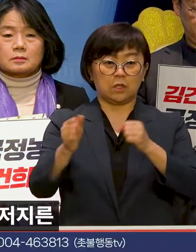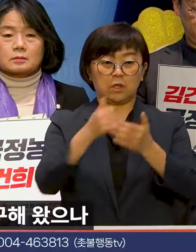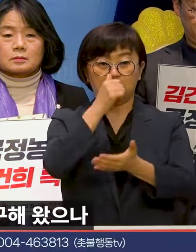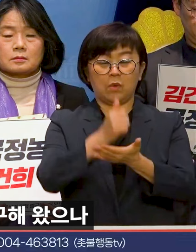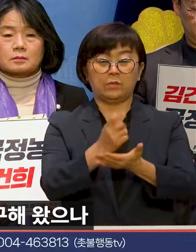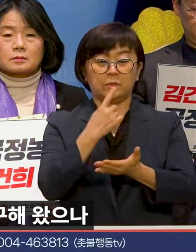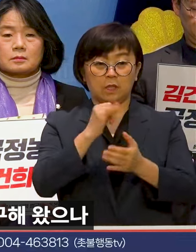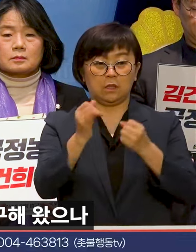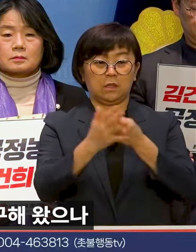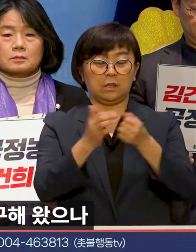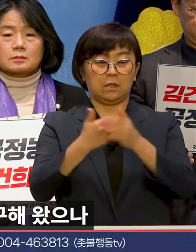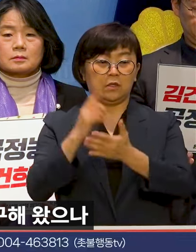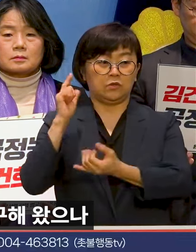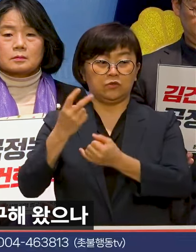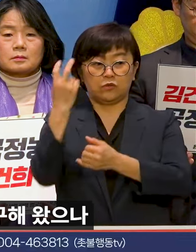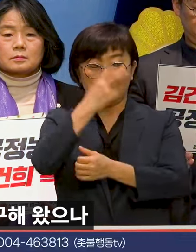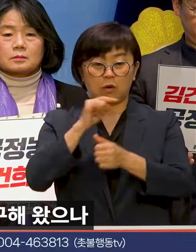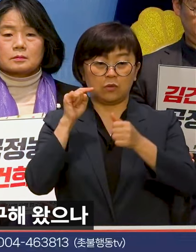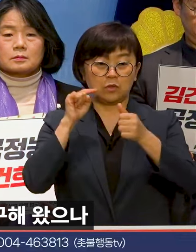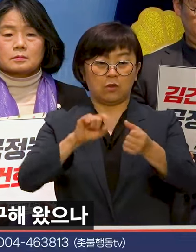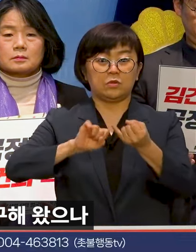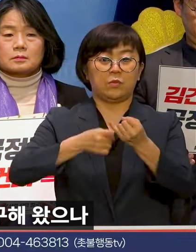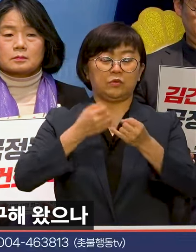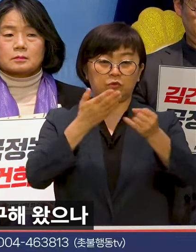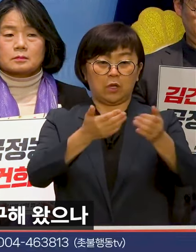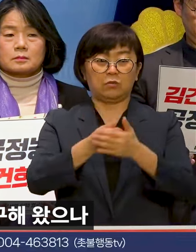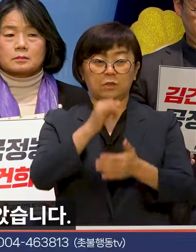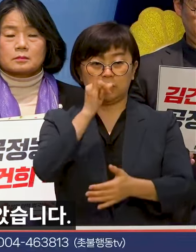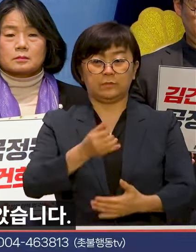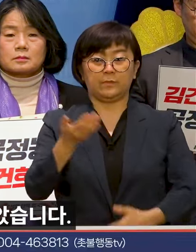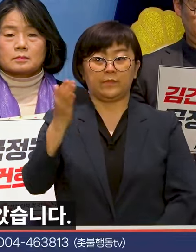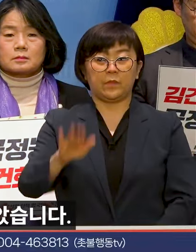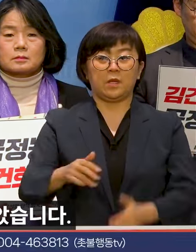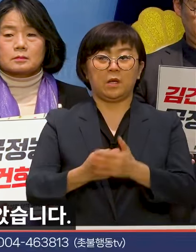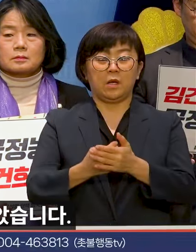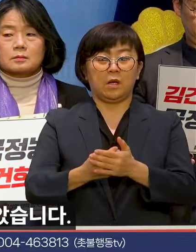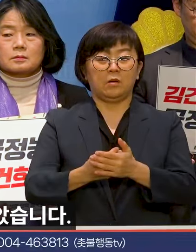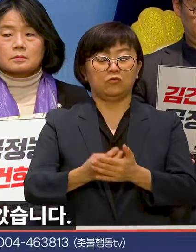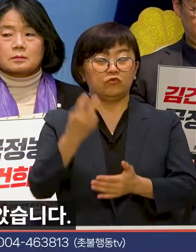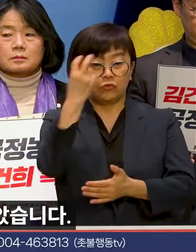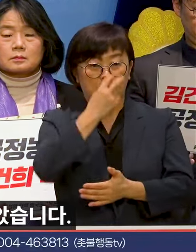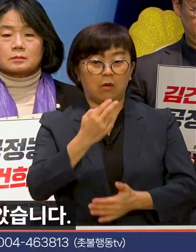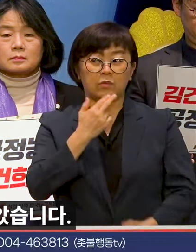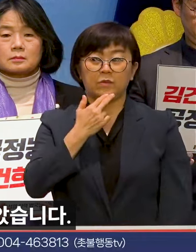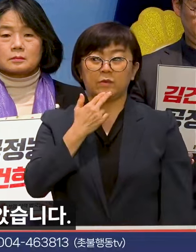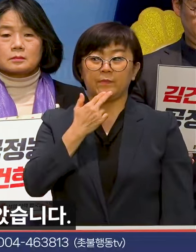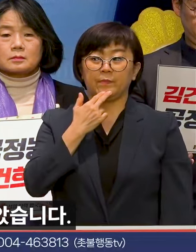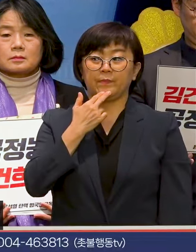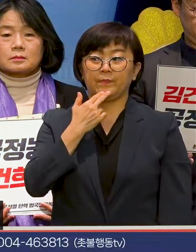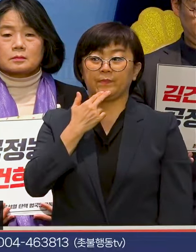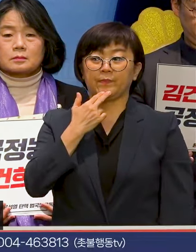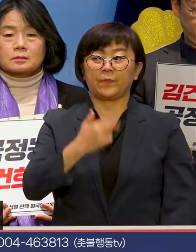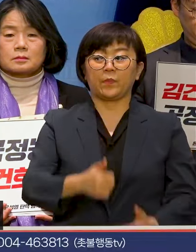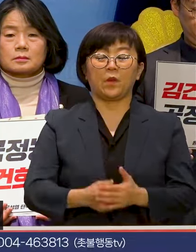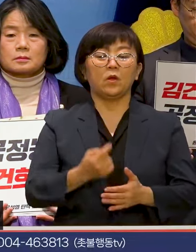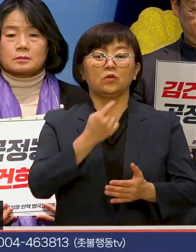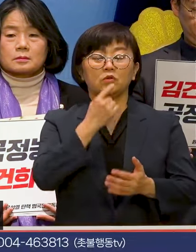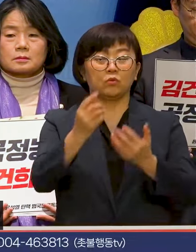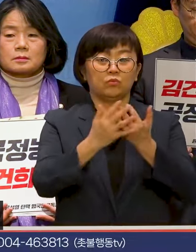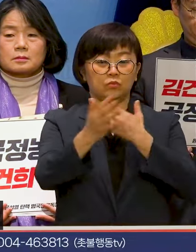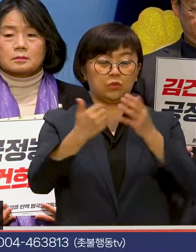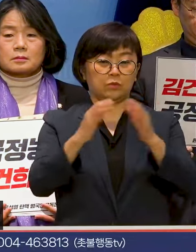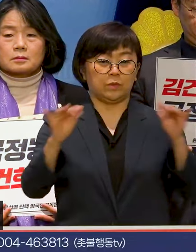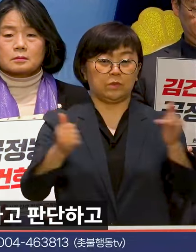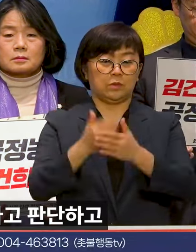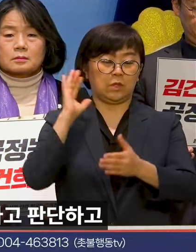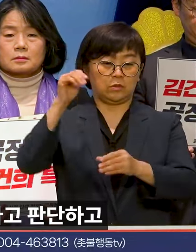저지른 김건희를 수사하고 처벌하라고 요구해왔으나 경은 도 진행하지 않았습니다 촛불 국민들은